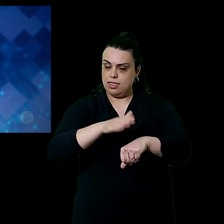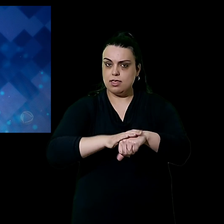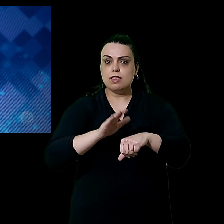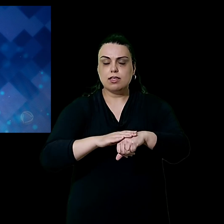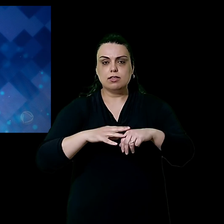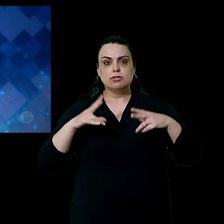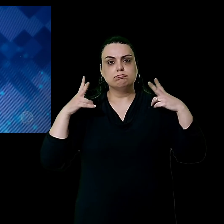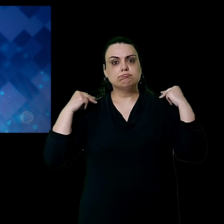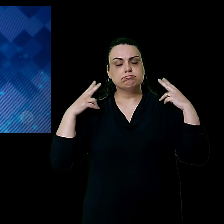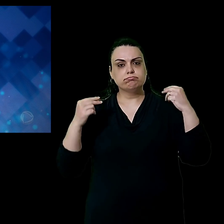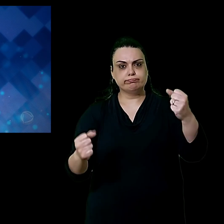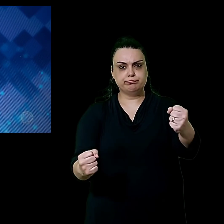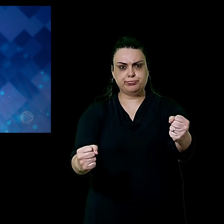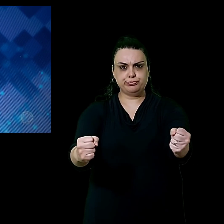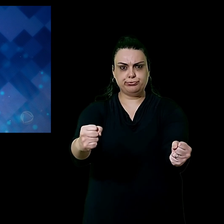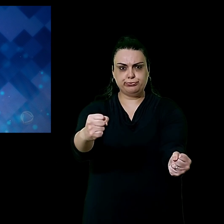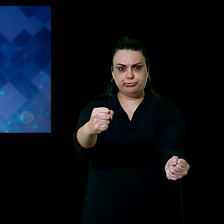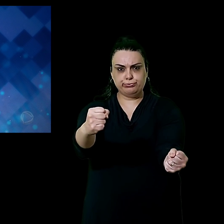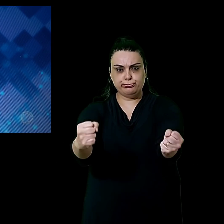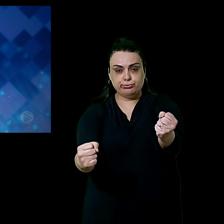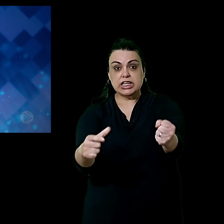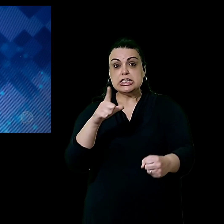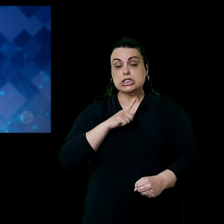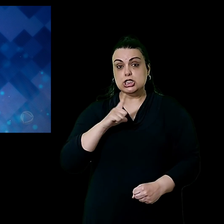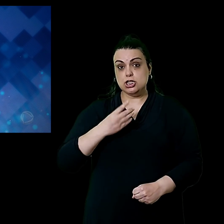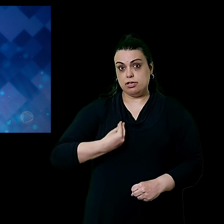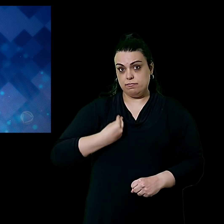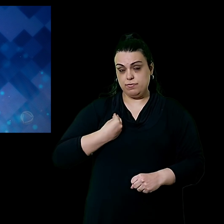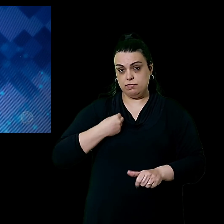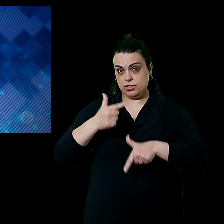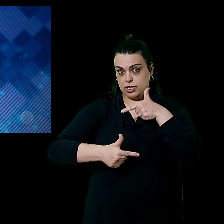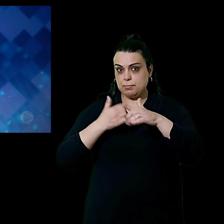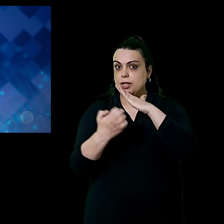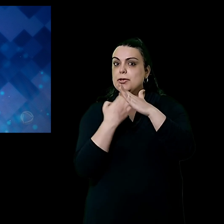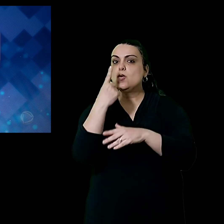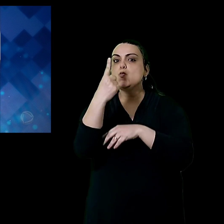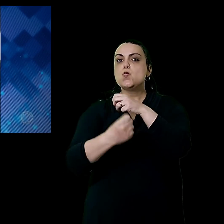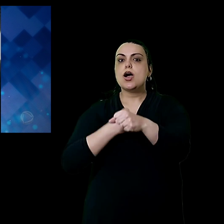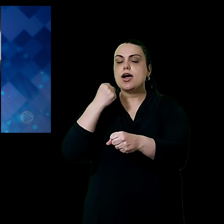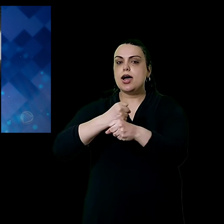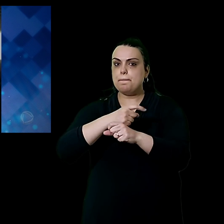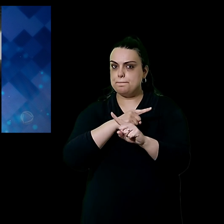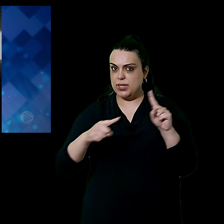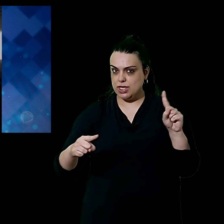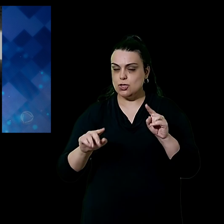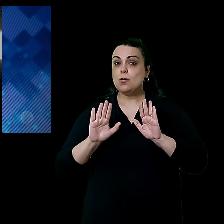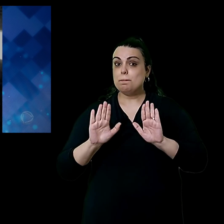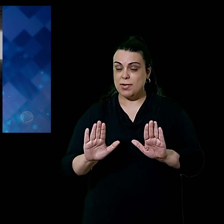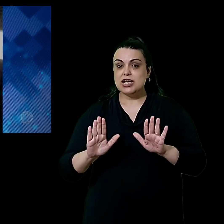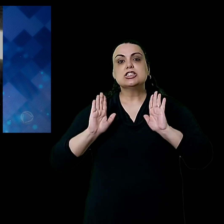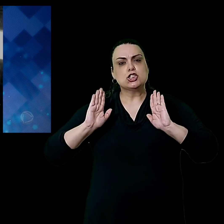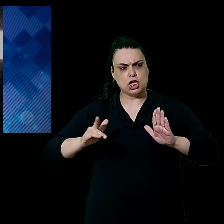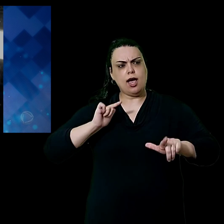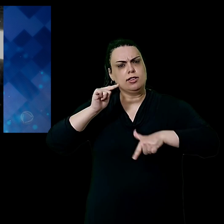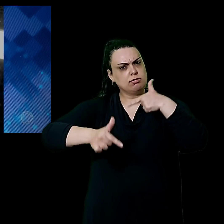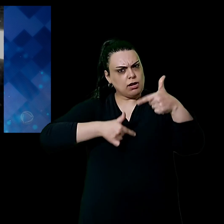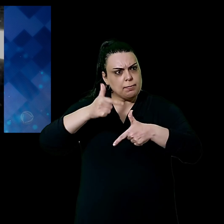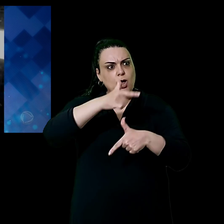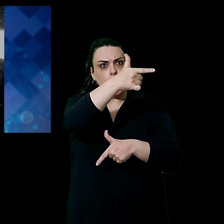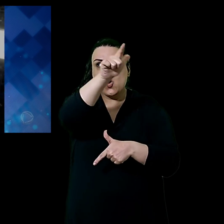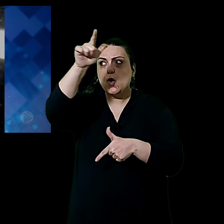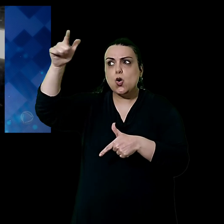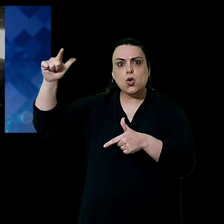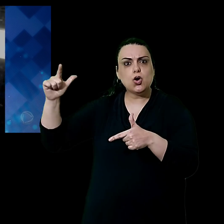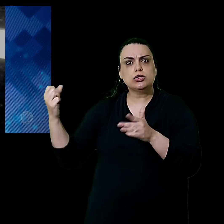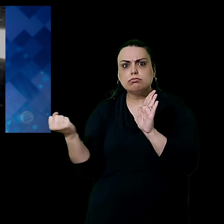quem pilotava a aeronave. Estava na empresa de táxi aéreo há 1 ano e meio, mas já havia trabalhado em outras